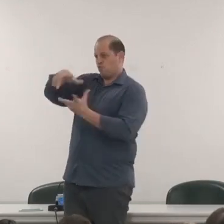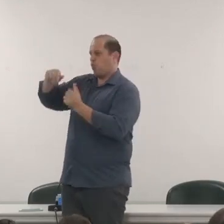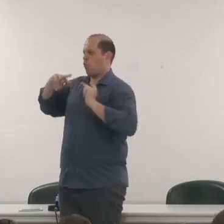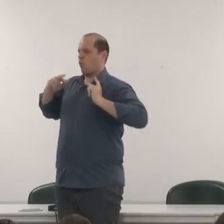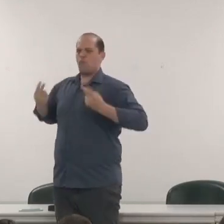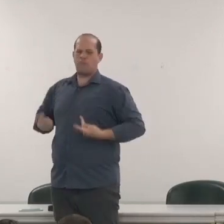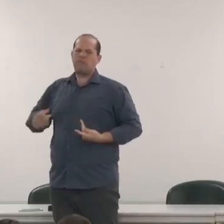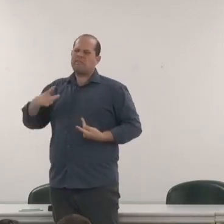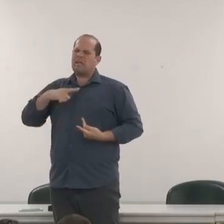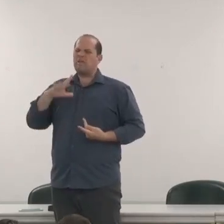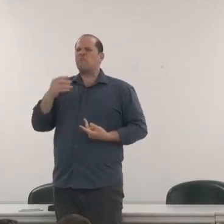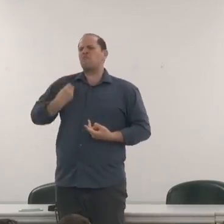gente sabe que, no mundo,